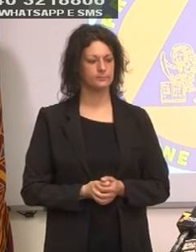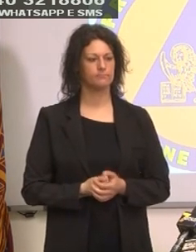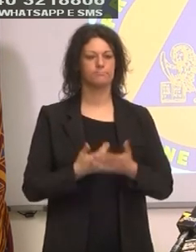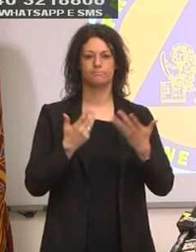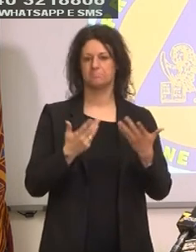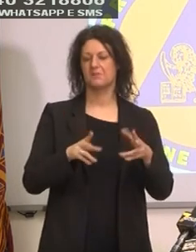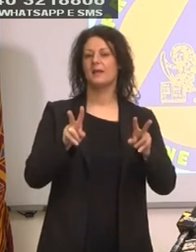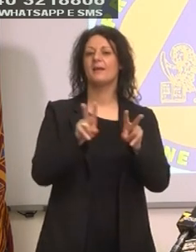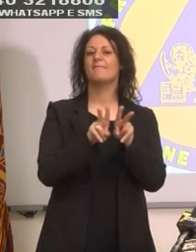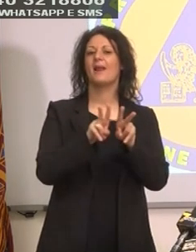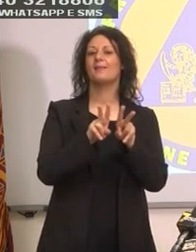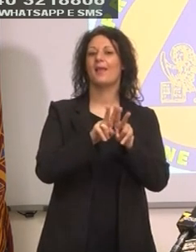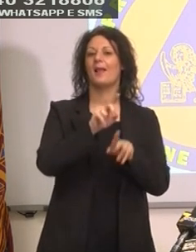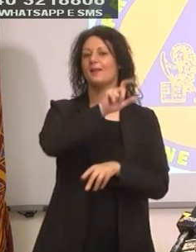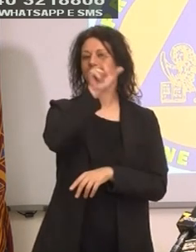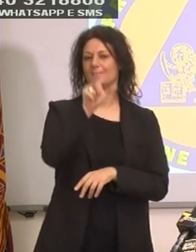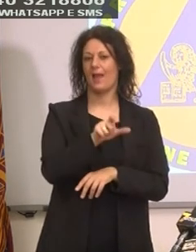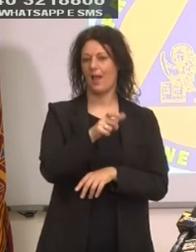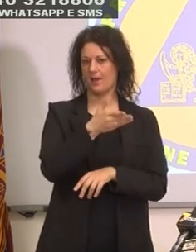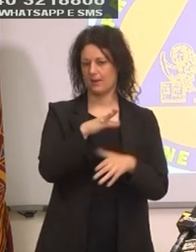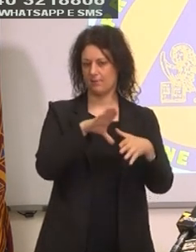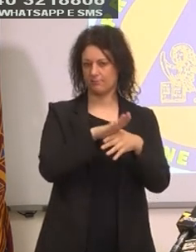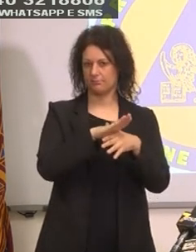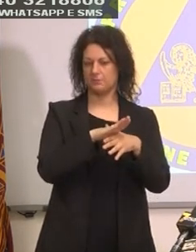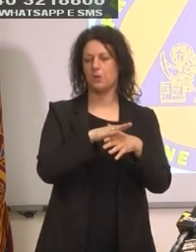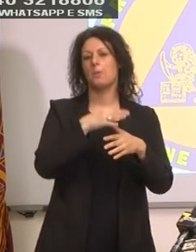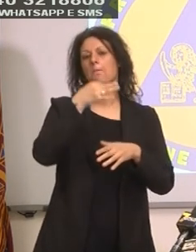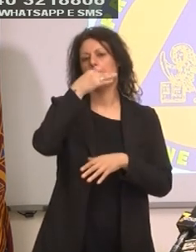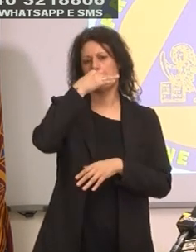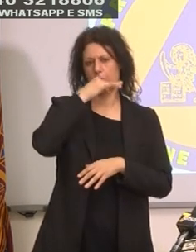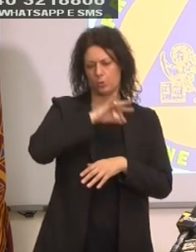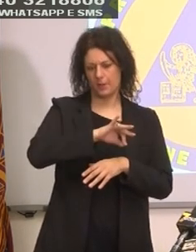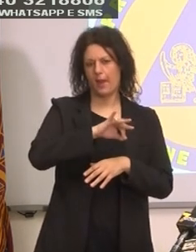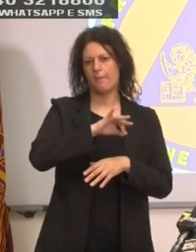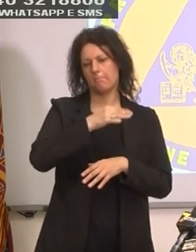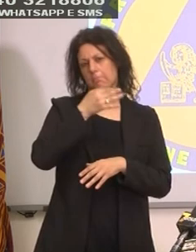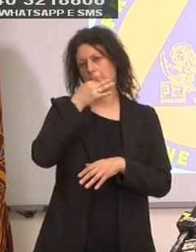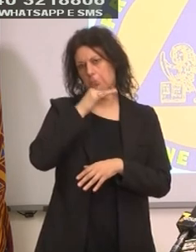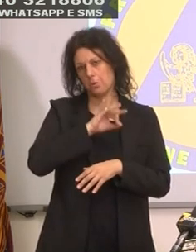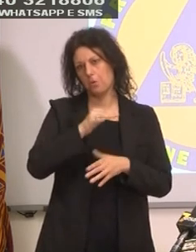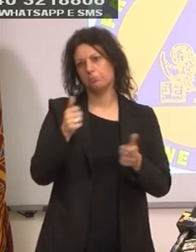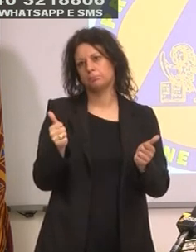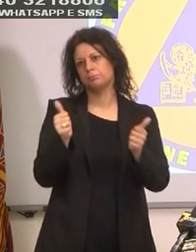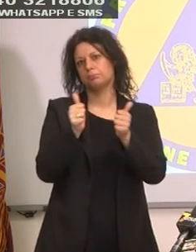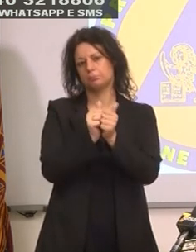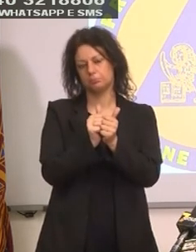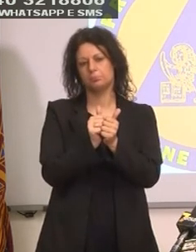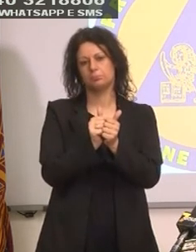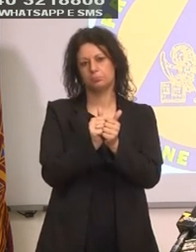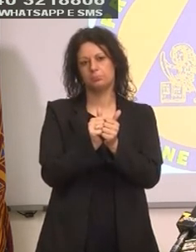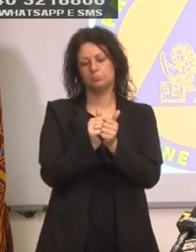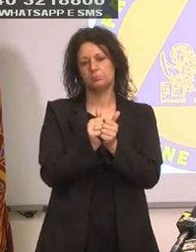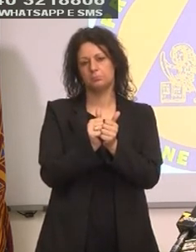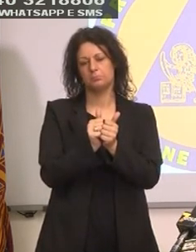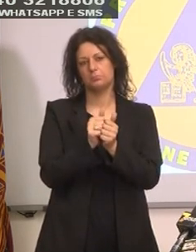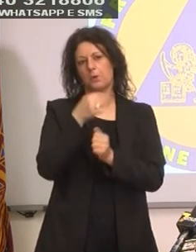Fratelli d'Italia, che in questo momento potrebbe sembrare il partner più significativo, quello più accreditato dai sondaggi,